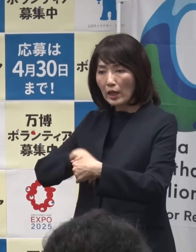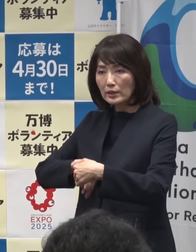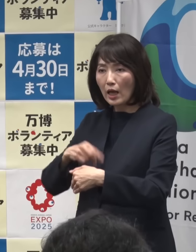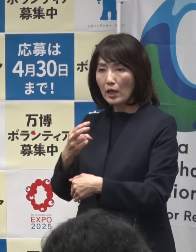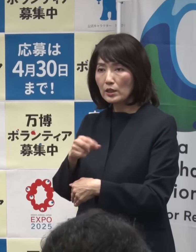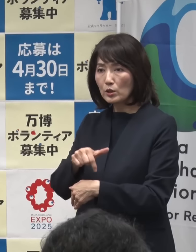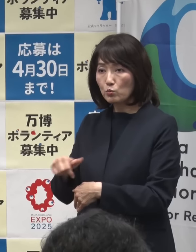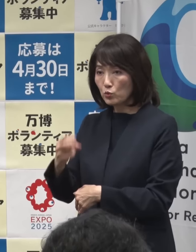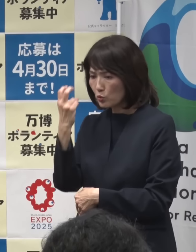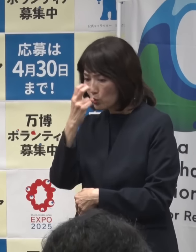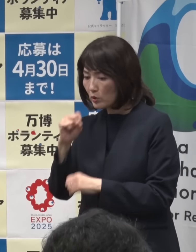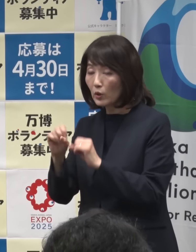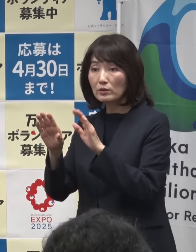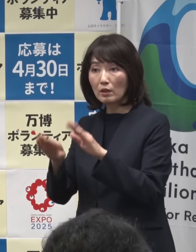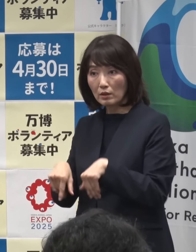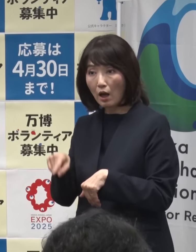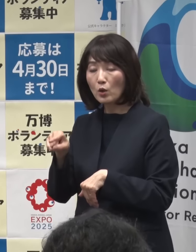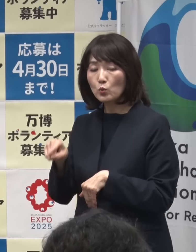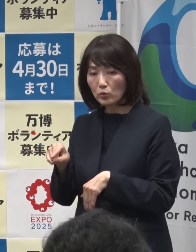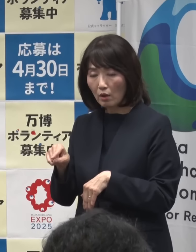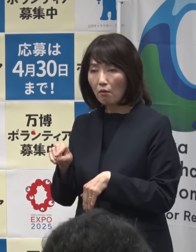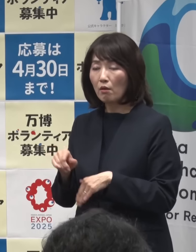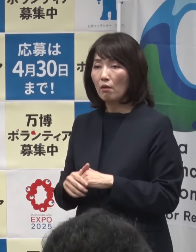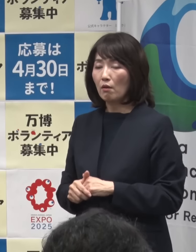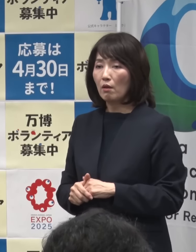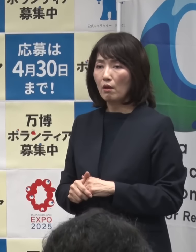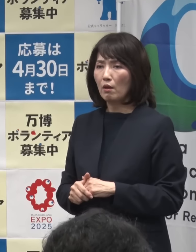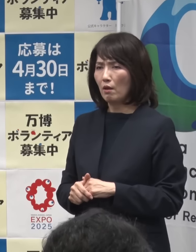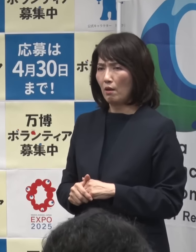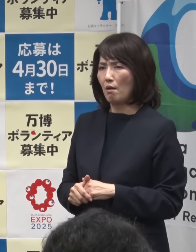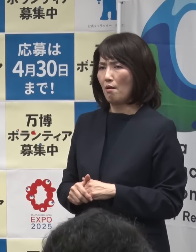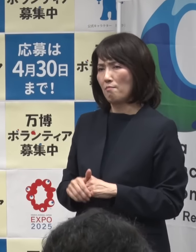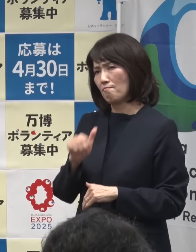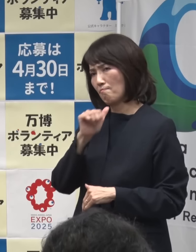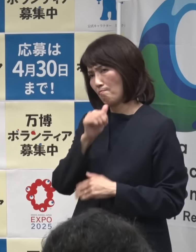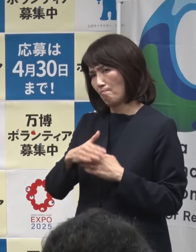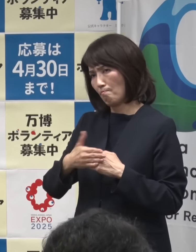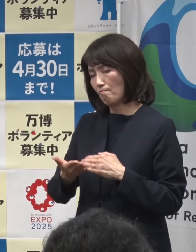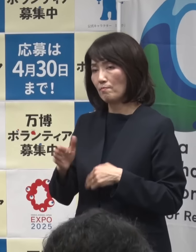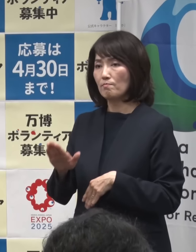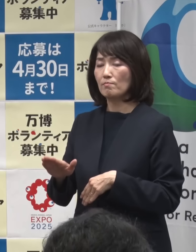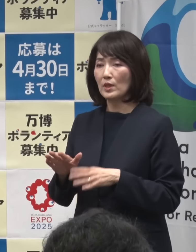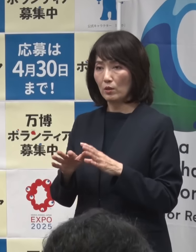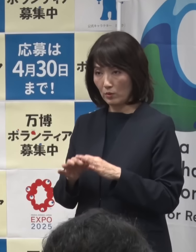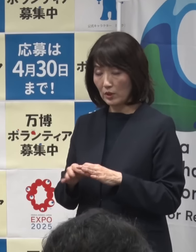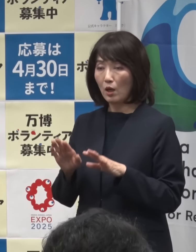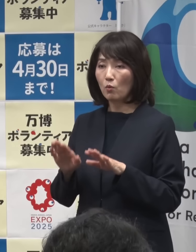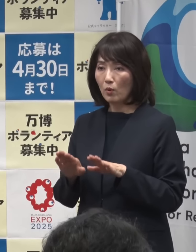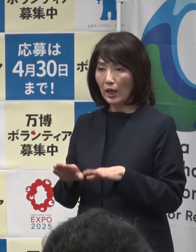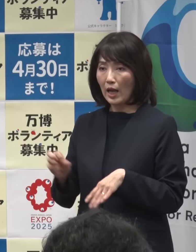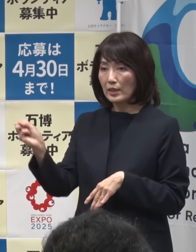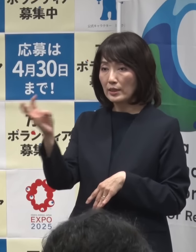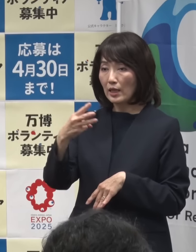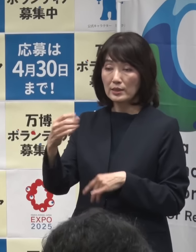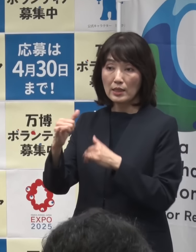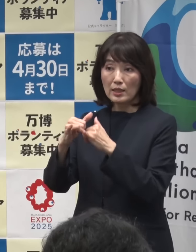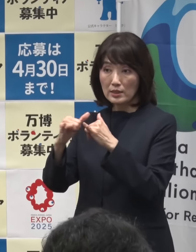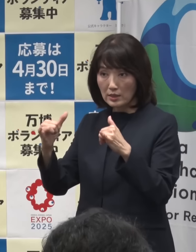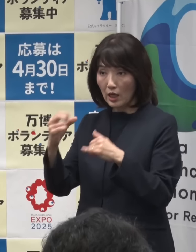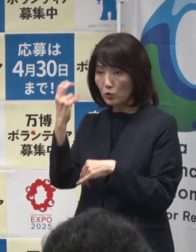みたいなんですけれども、そこのところで不十分な点もあったためですね、今回第三者の調